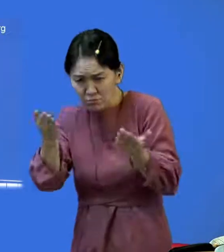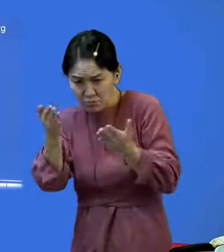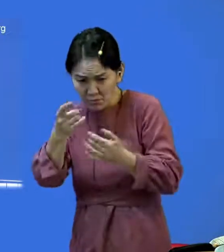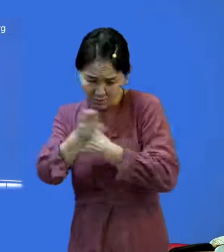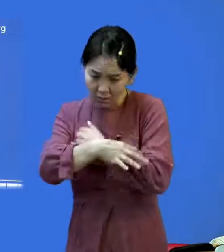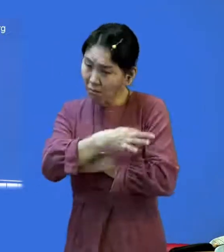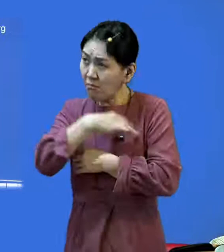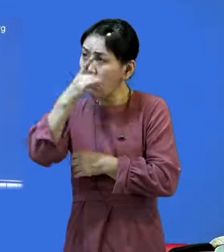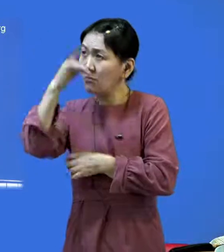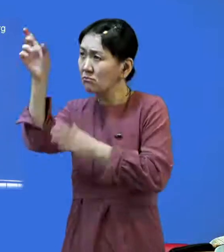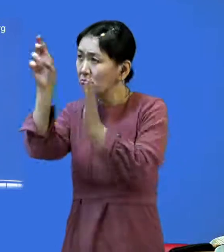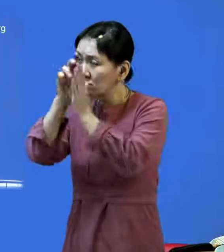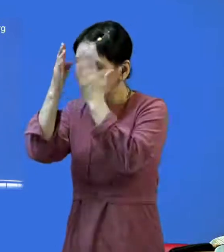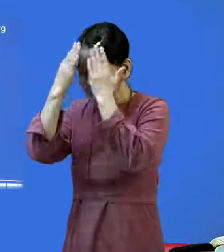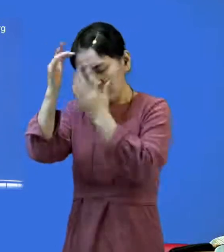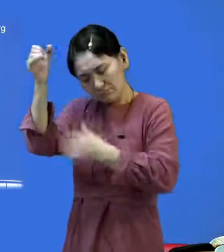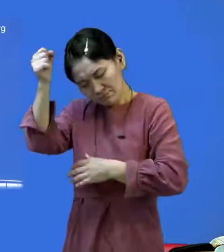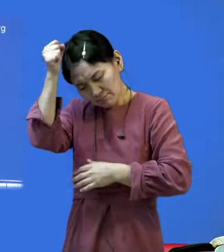гэсэн.